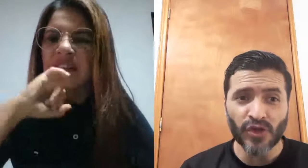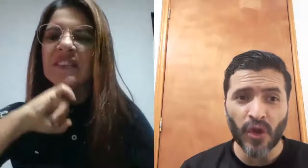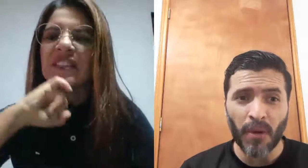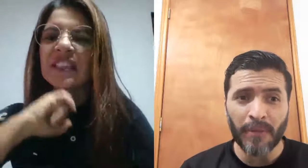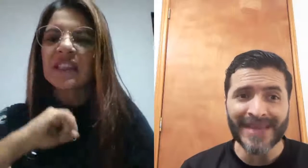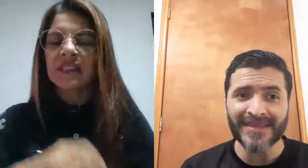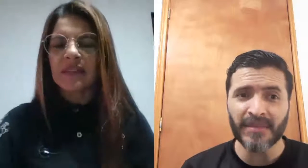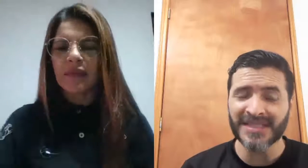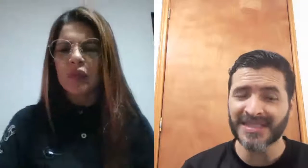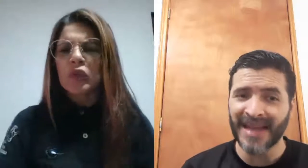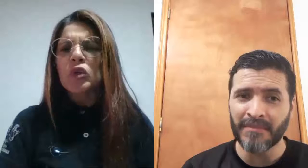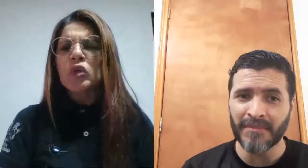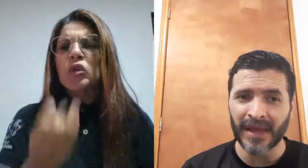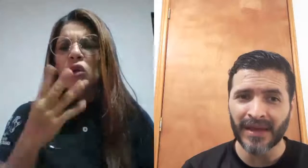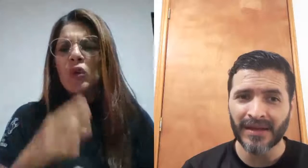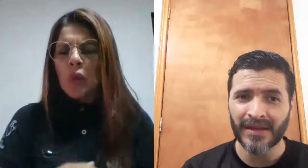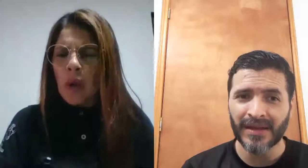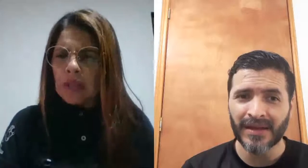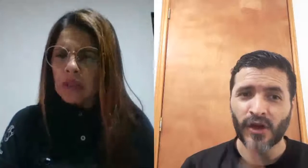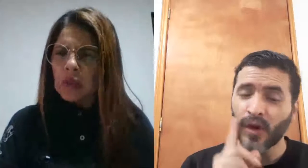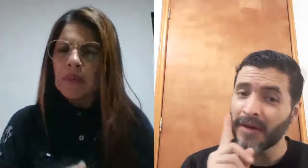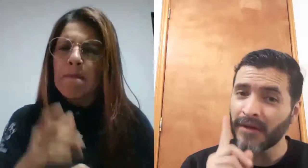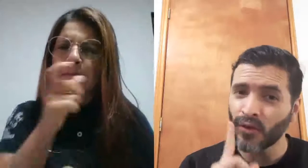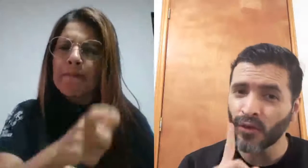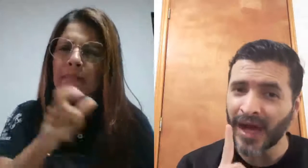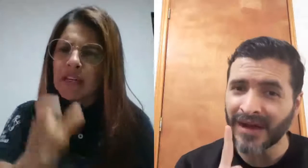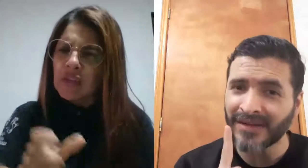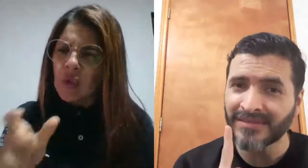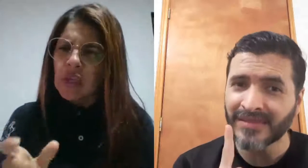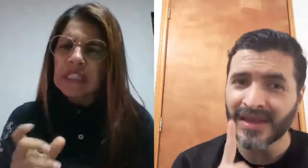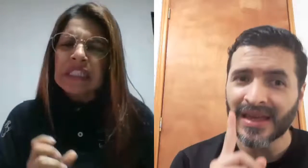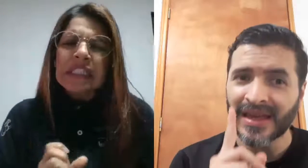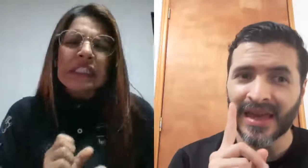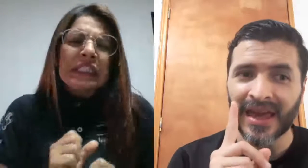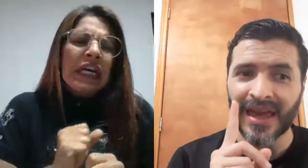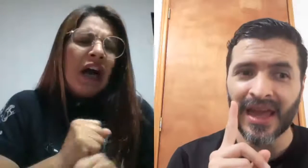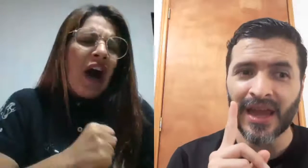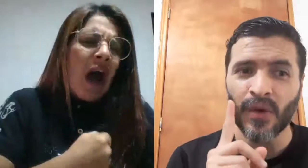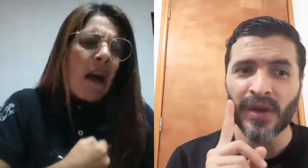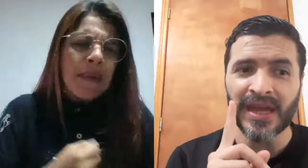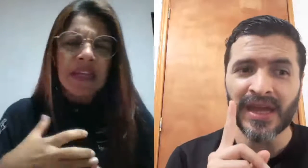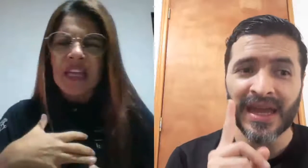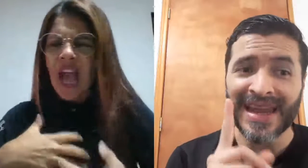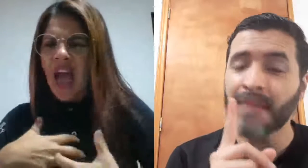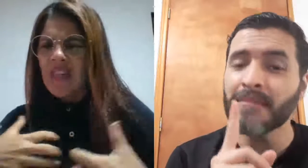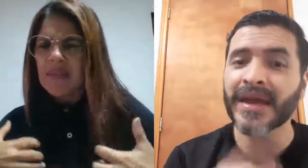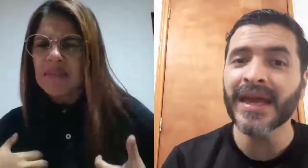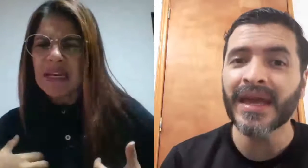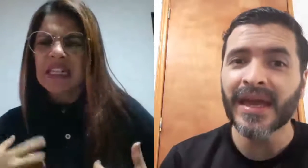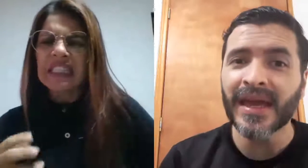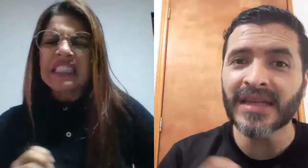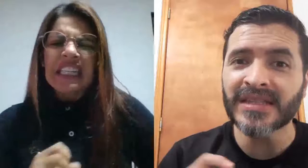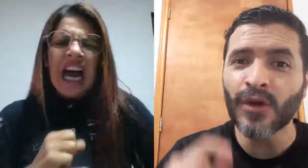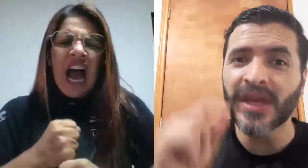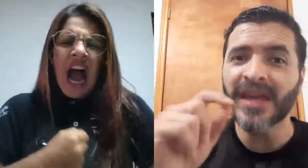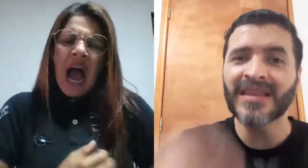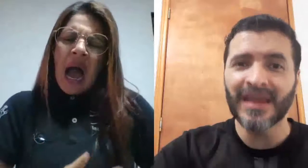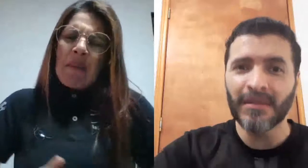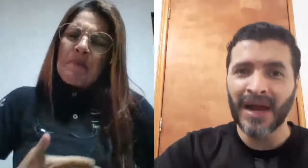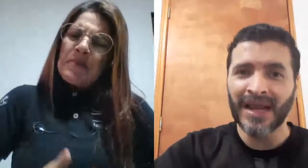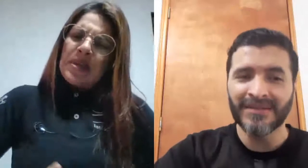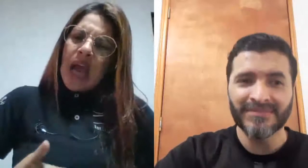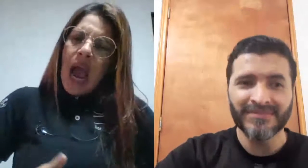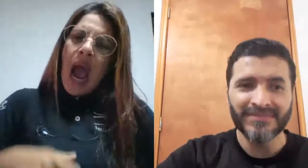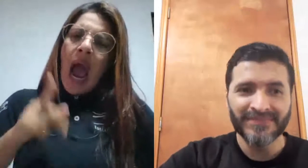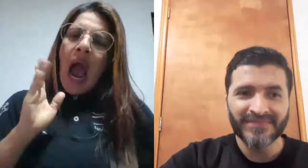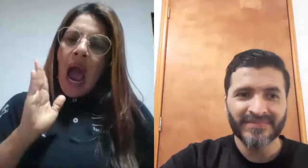¿Cuántos padecemos como víctimas del hambre? No cabe duda que el hambre es el